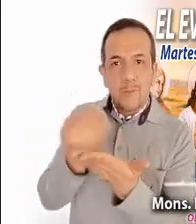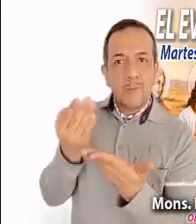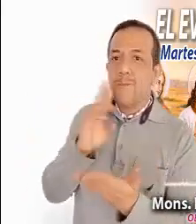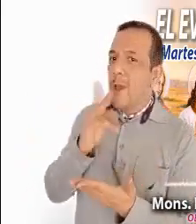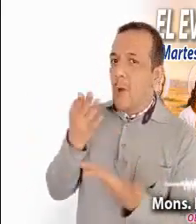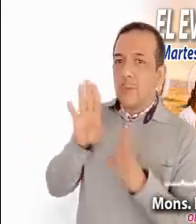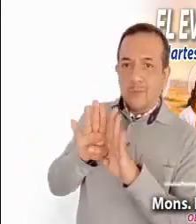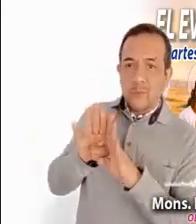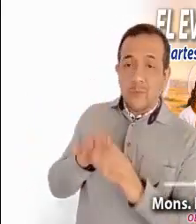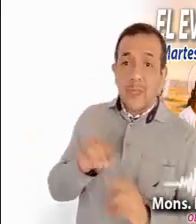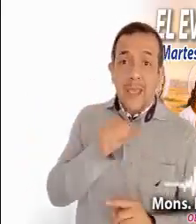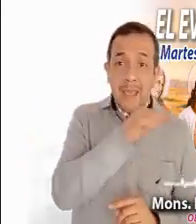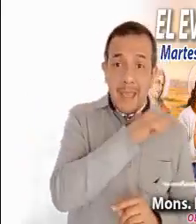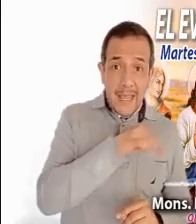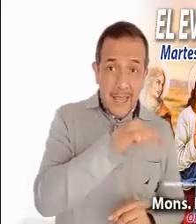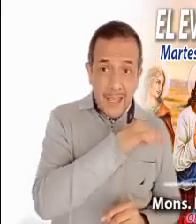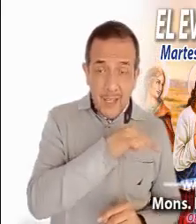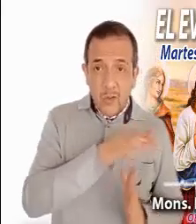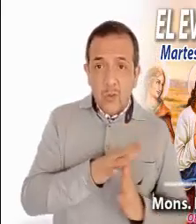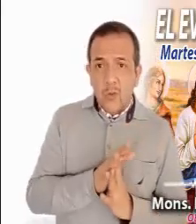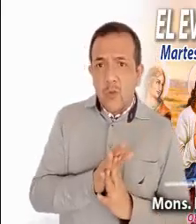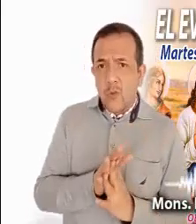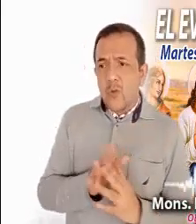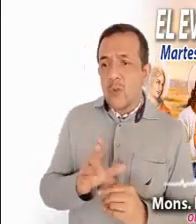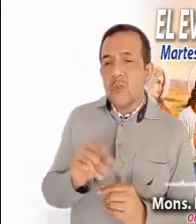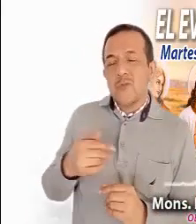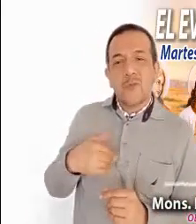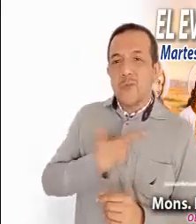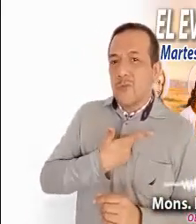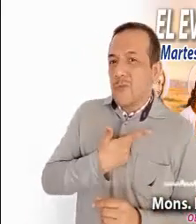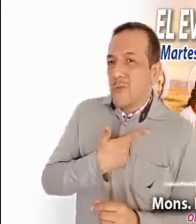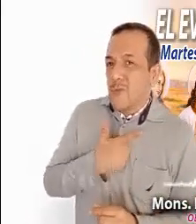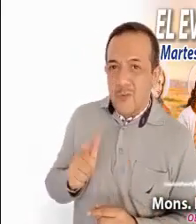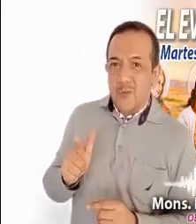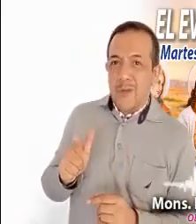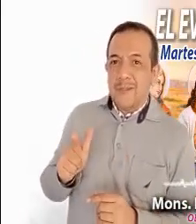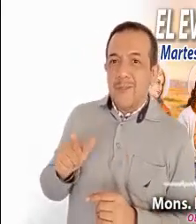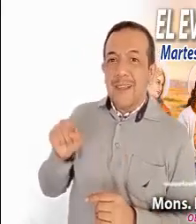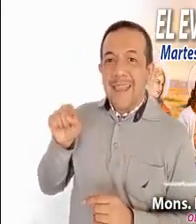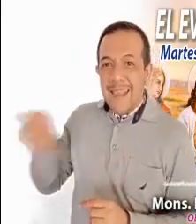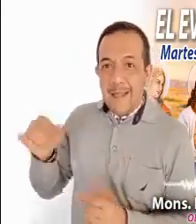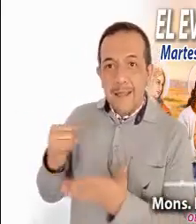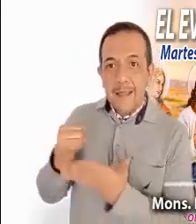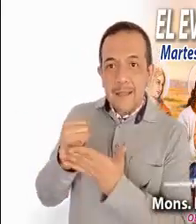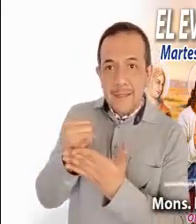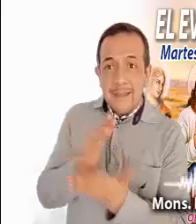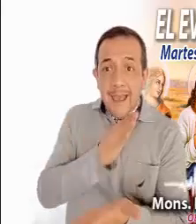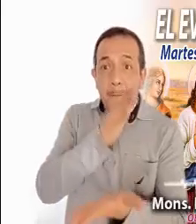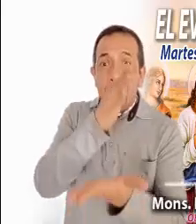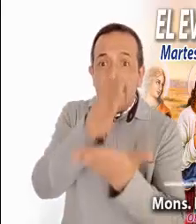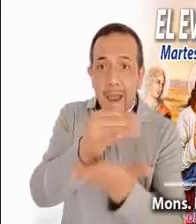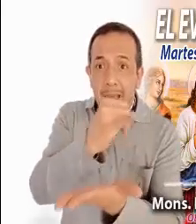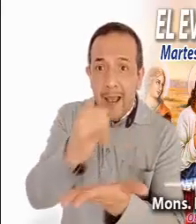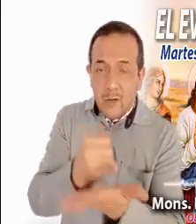cuestionar la propuesta de Jesús, lo que rechazan es su decisión de ir a